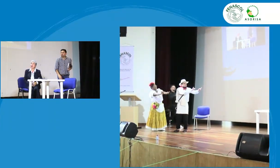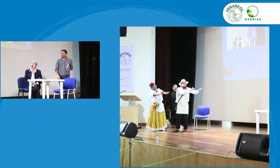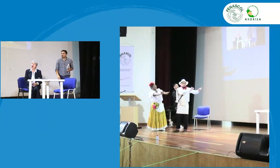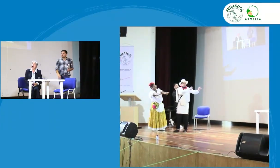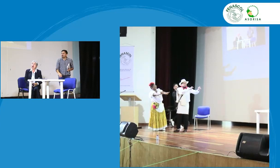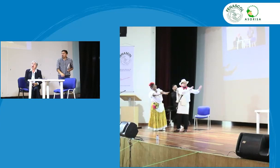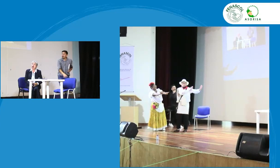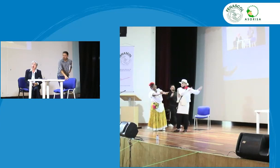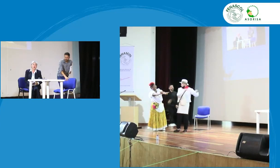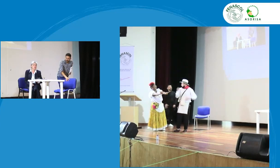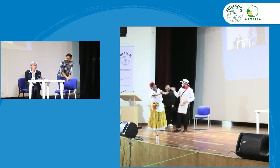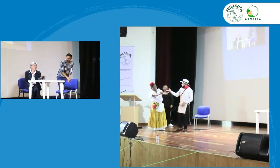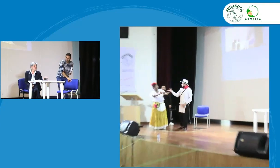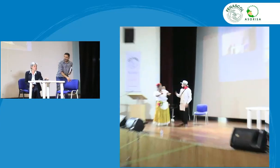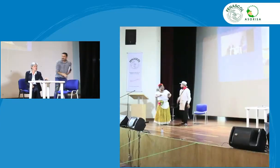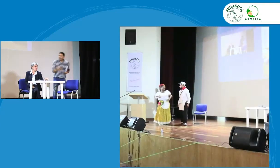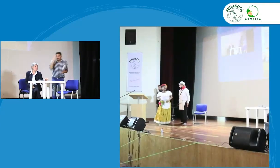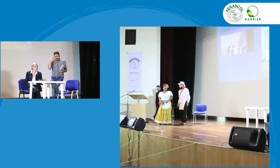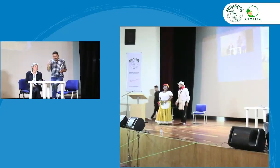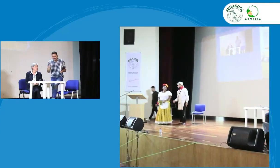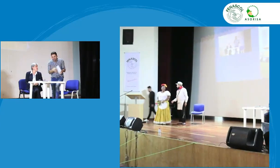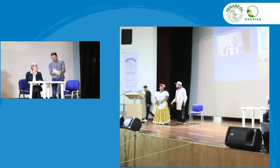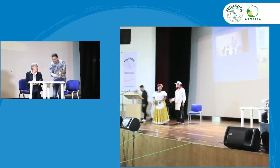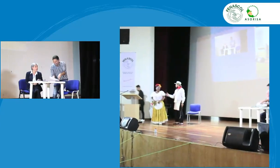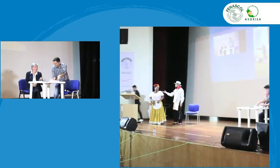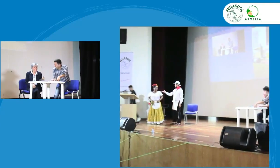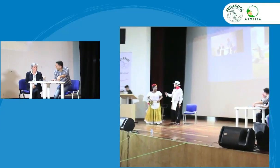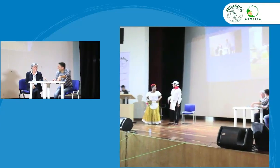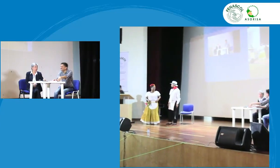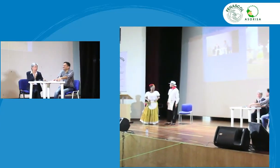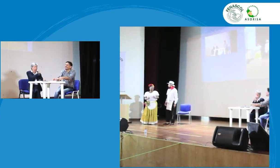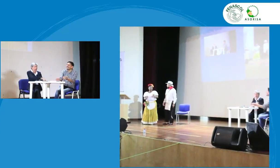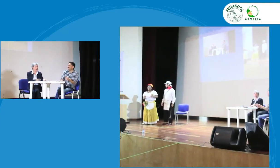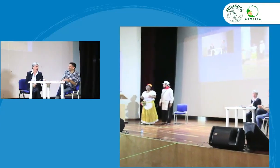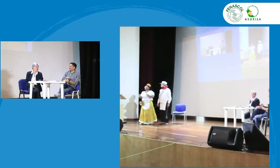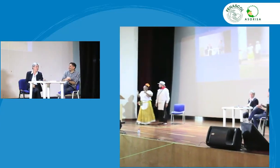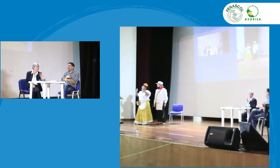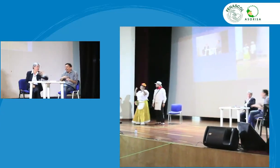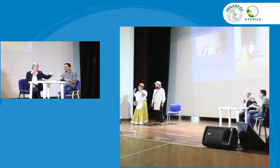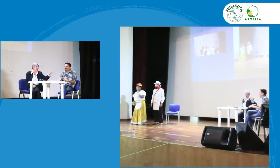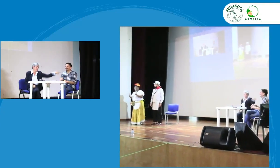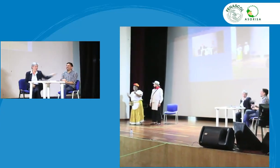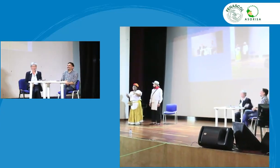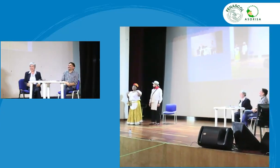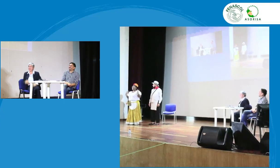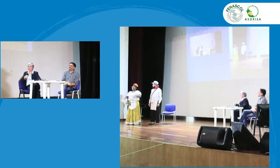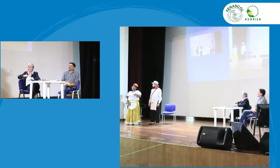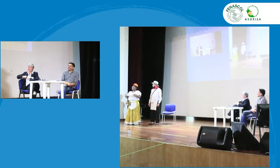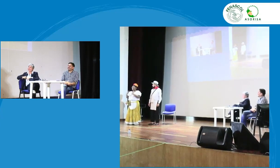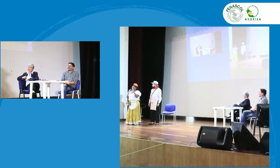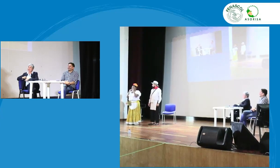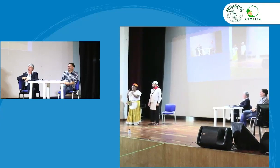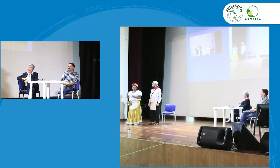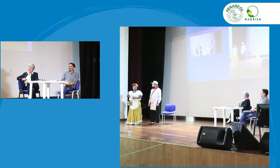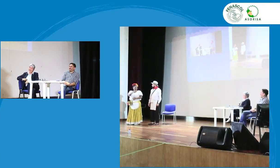Sí, quédense ahí, por favor. Piense que ya hemos terminado. Bueno, ahora acabamos de ver este tema más